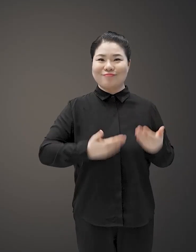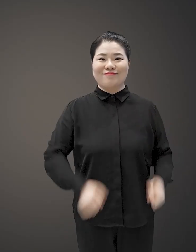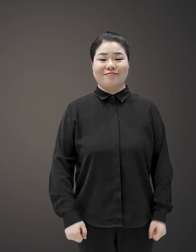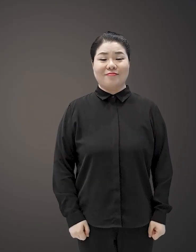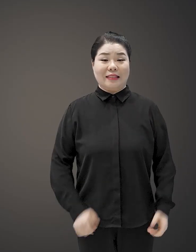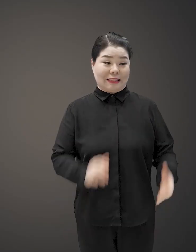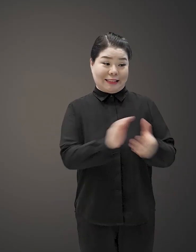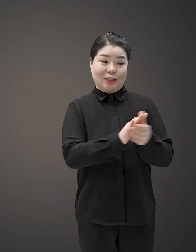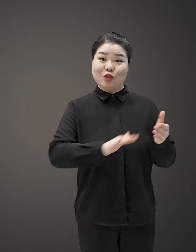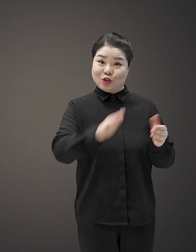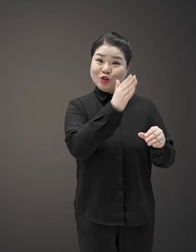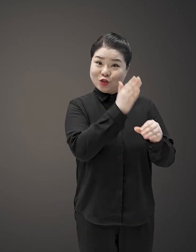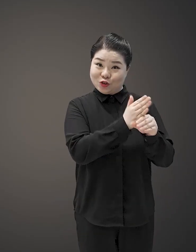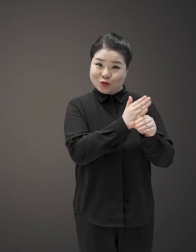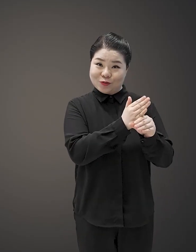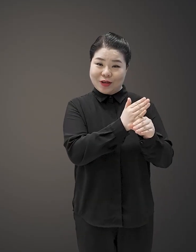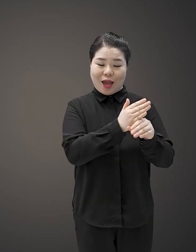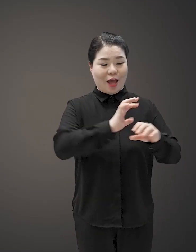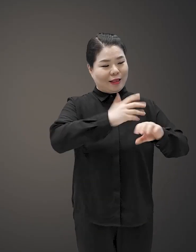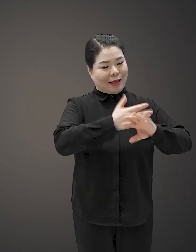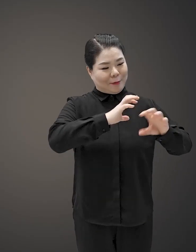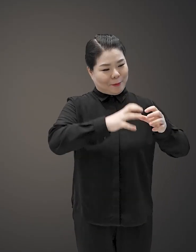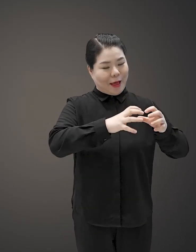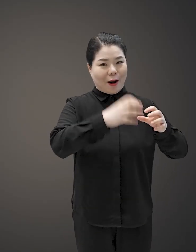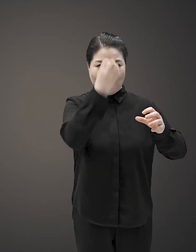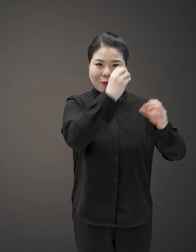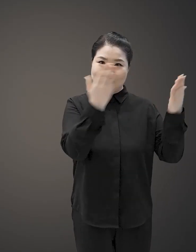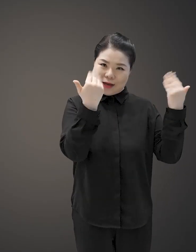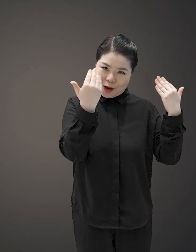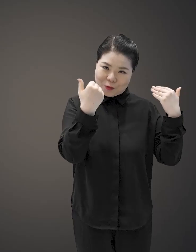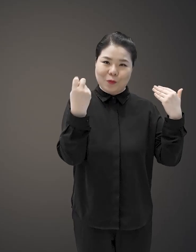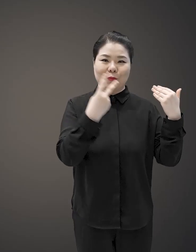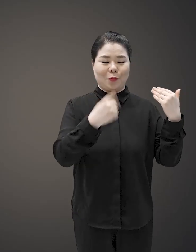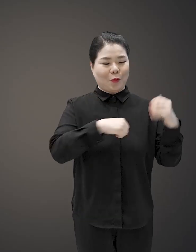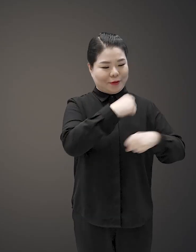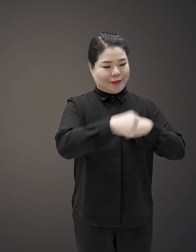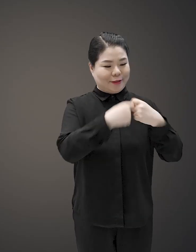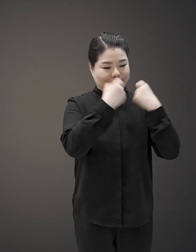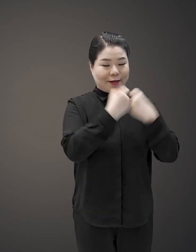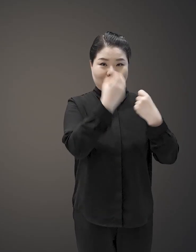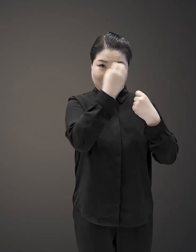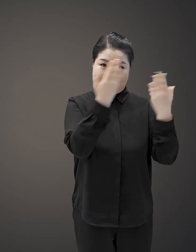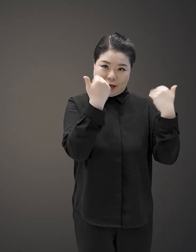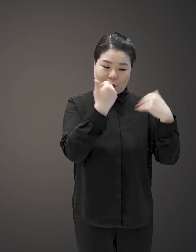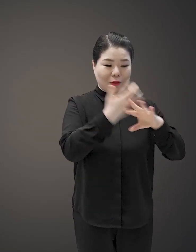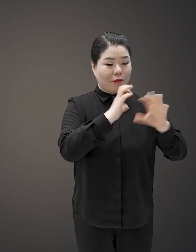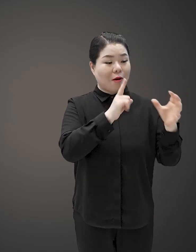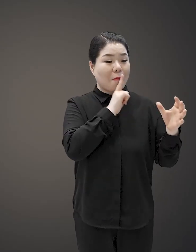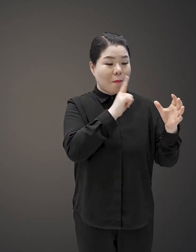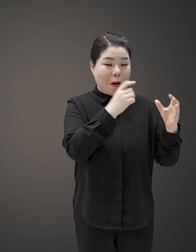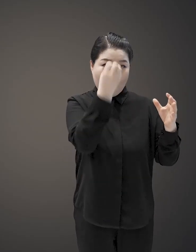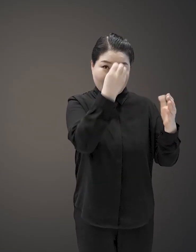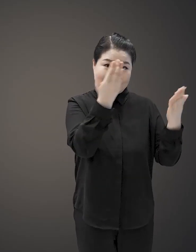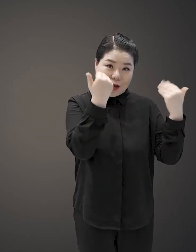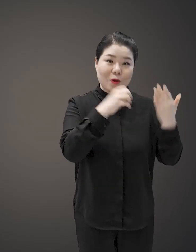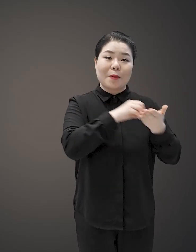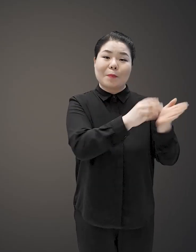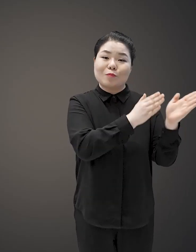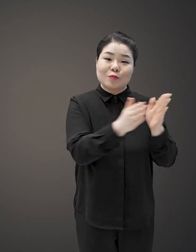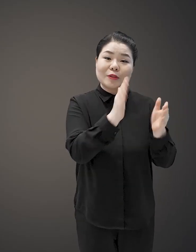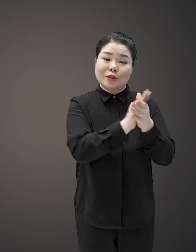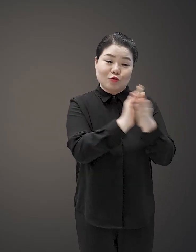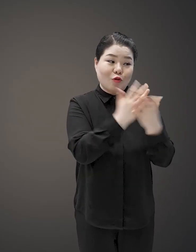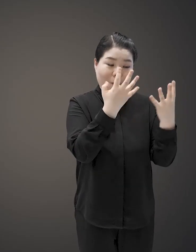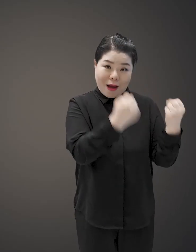되었어요. 친구들 중에 주변에 국제고나 자사고, 외고 등을 준비하는 친구들이 많은데 그 친구들한테 어떤 책을